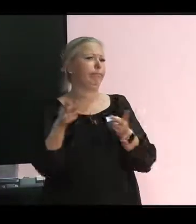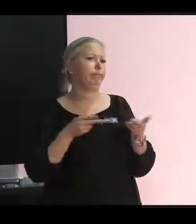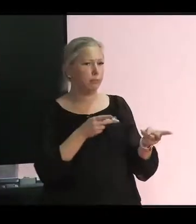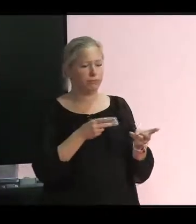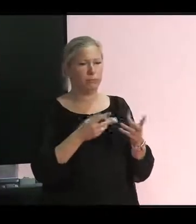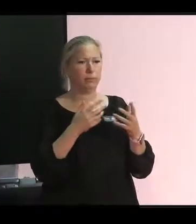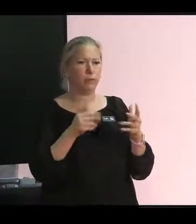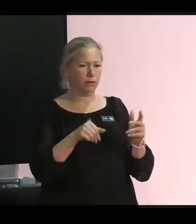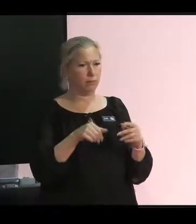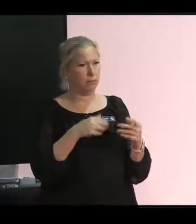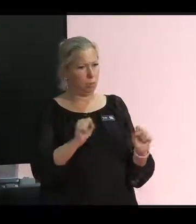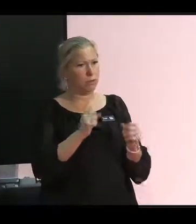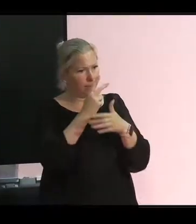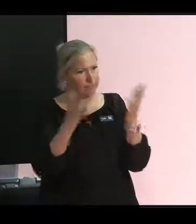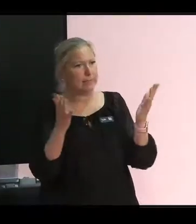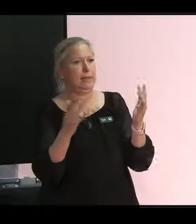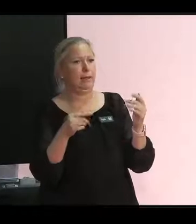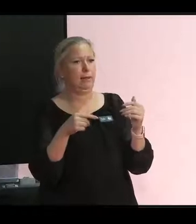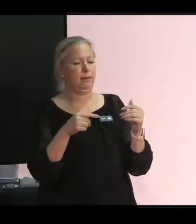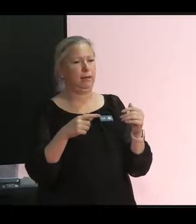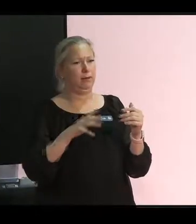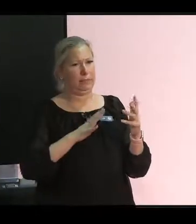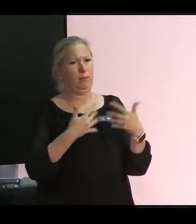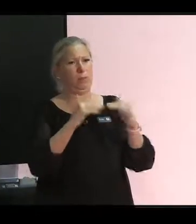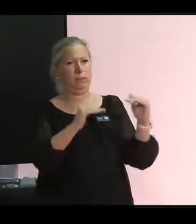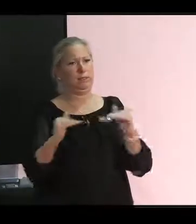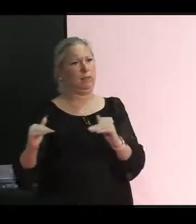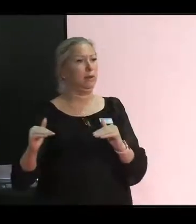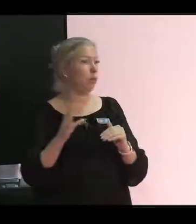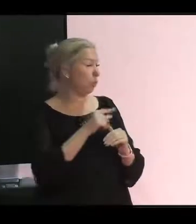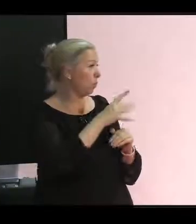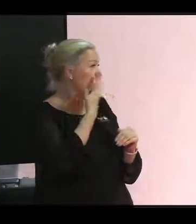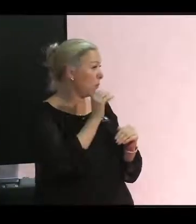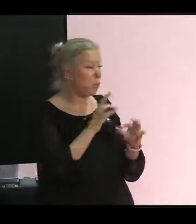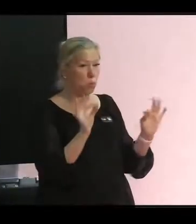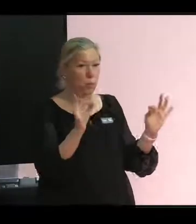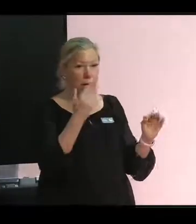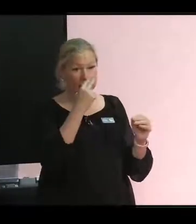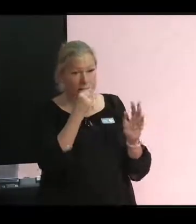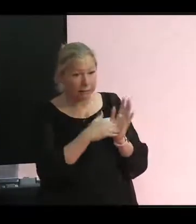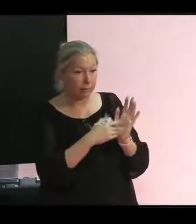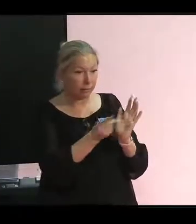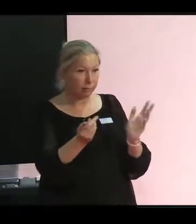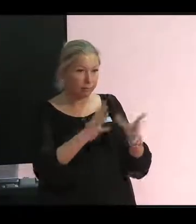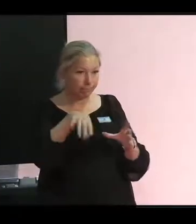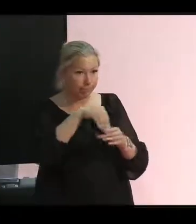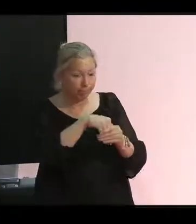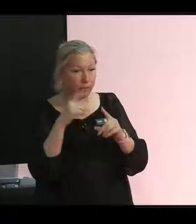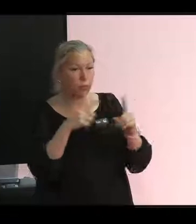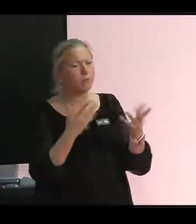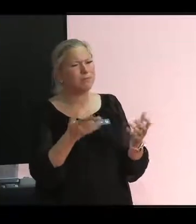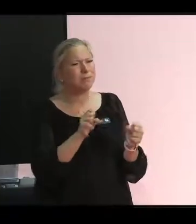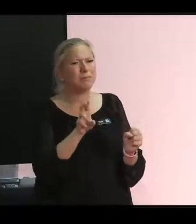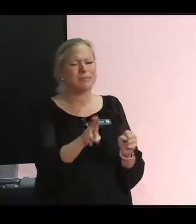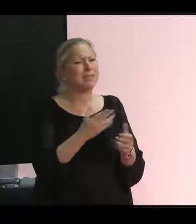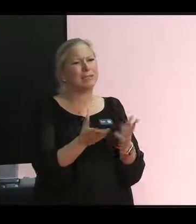Så synligheten är ju minimal. Och när du pratar om det här med hur kan man se till att liksom inkludera folk. Egentligen så är